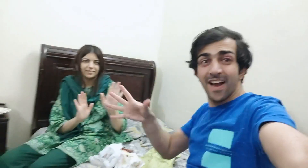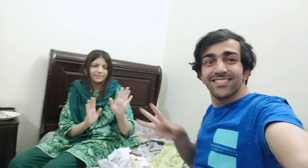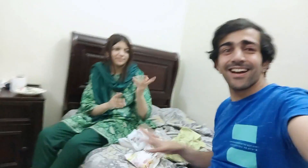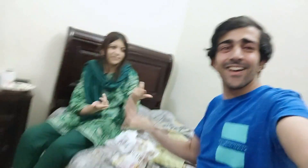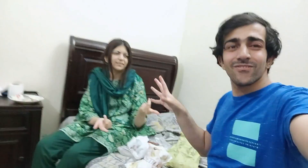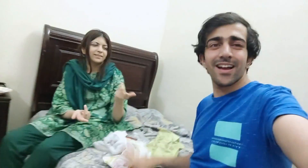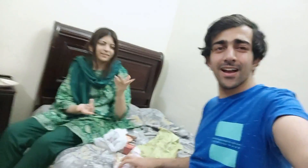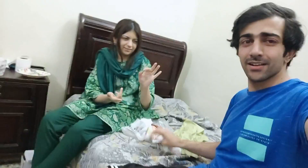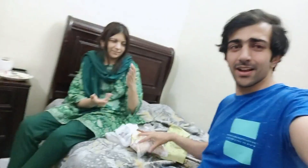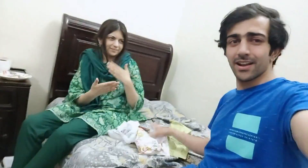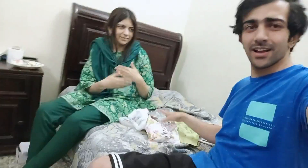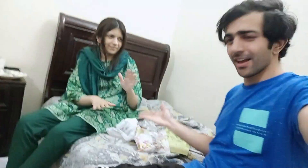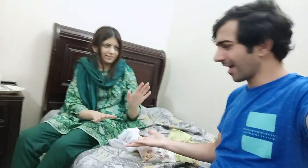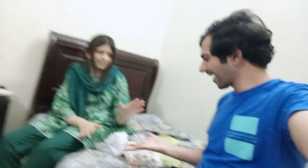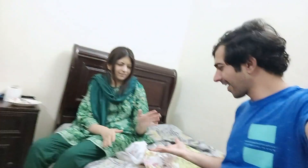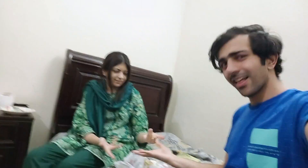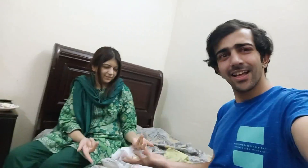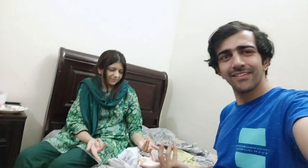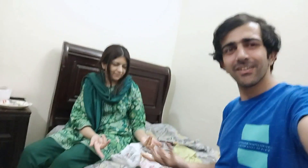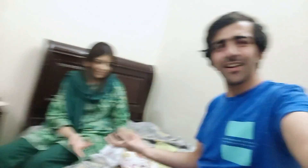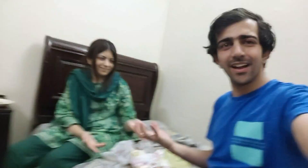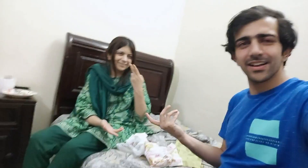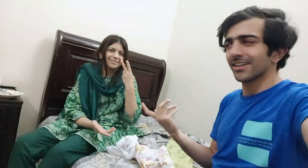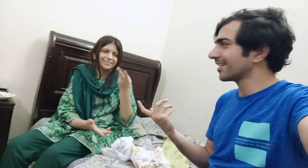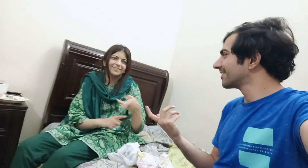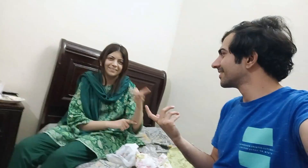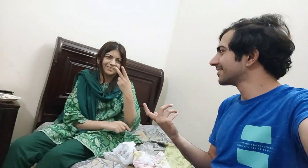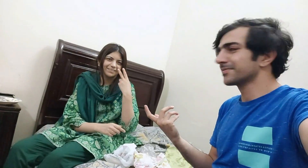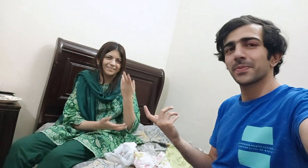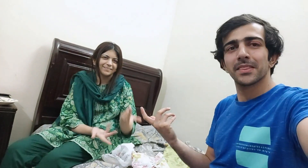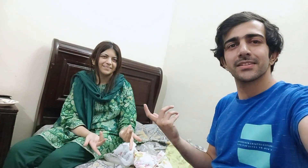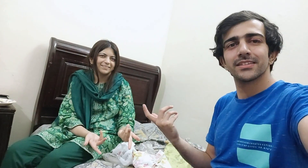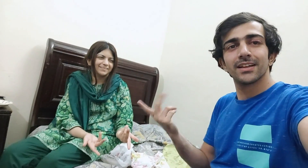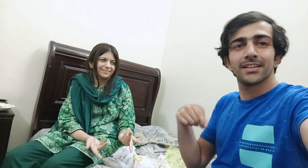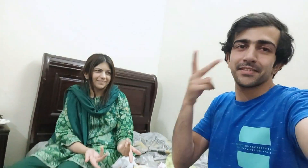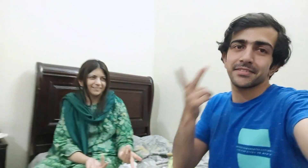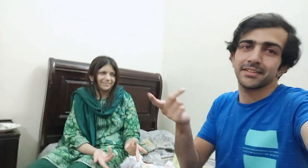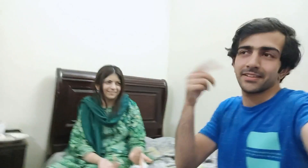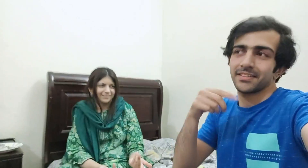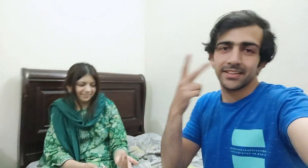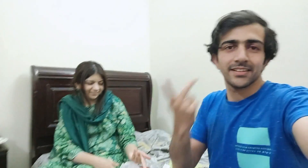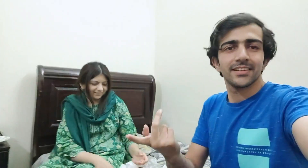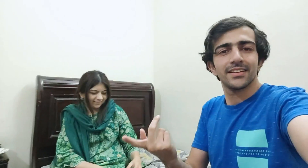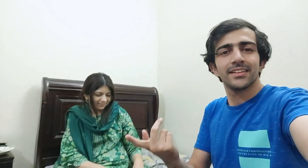पे जाके रखो चीज़ें, क्या हो गया, सब्र करो आराम करो। अगर मैंने रख दी हैं चीज़ें, देख रही थी भाई, क्या देख रही थी